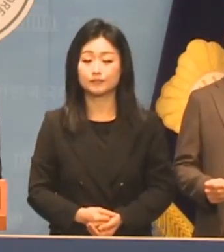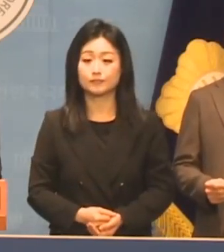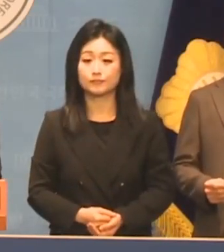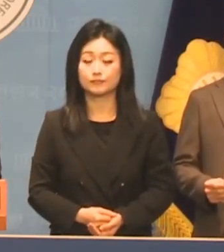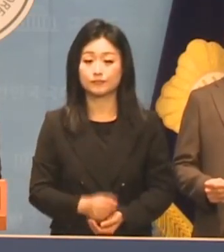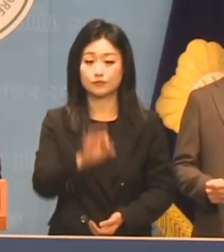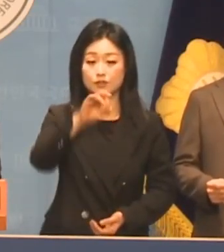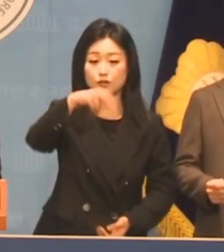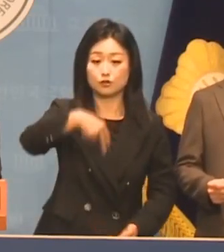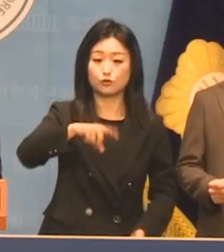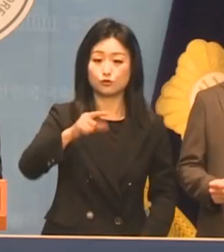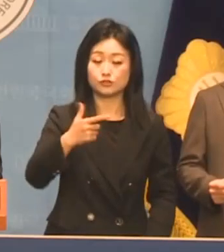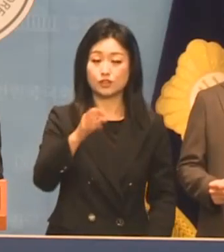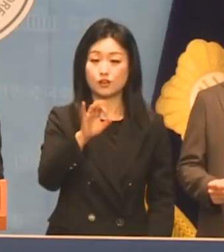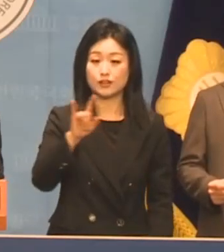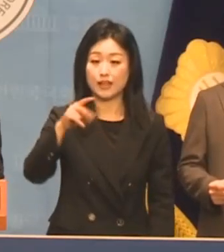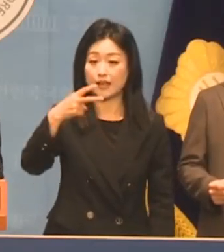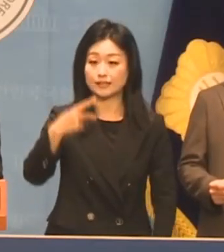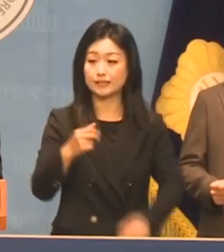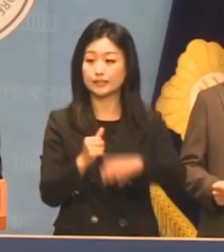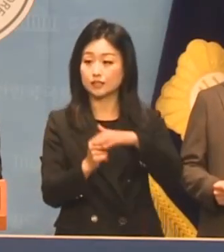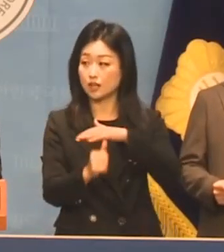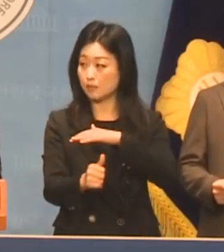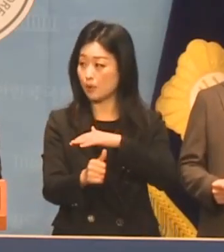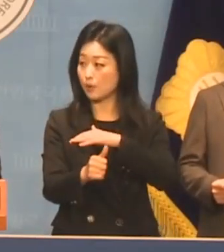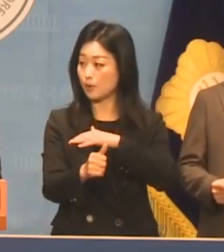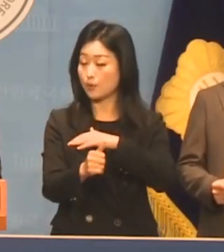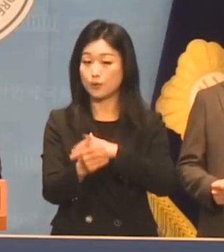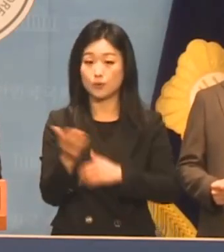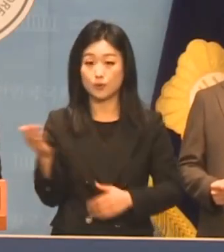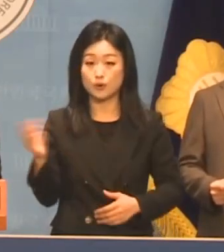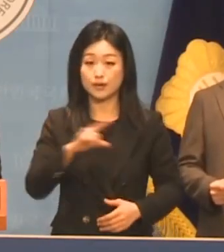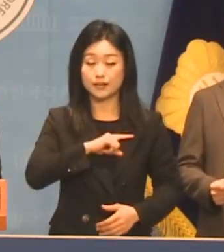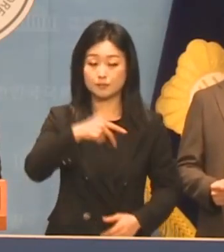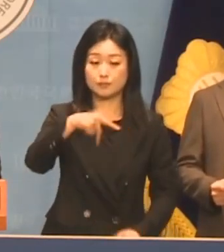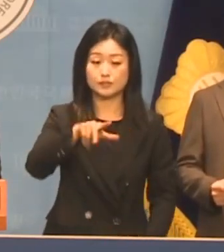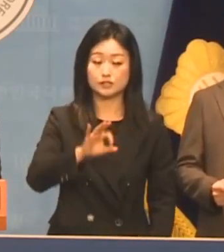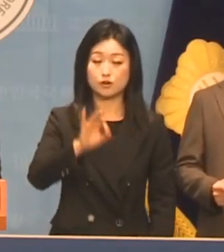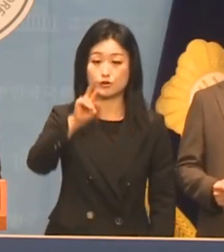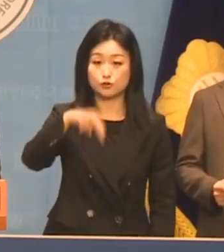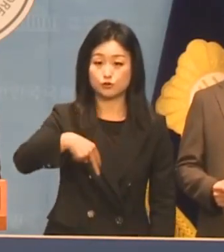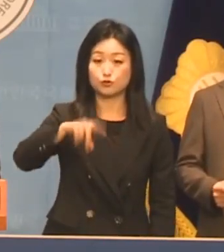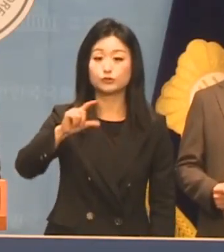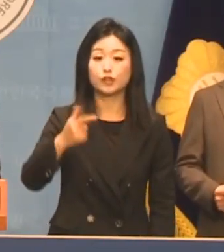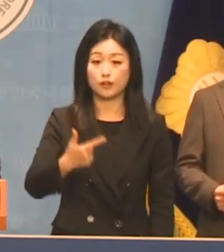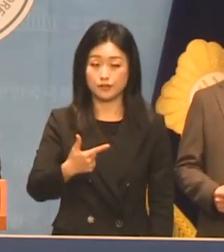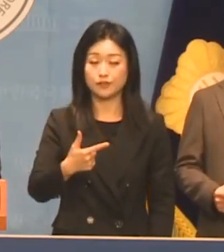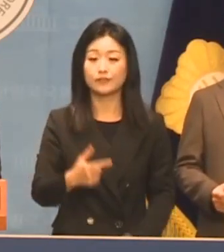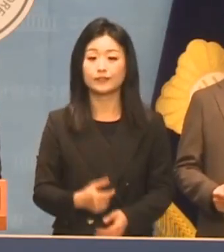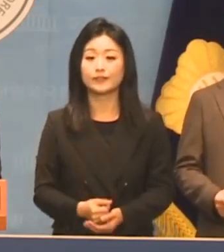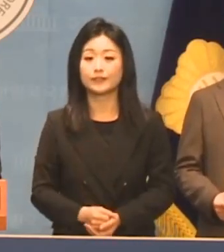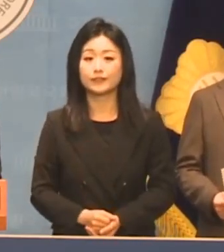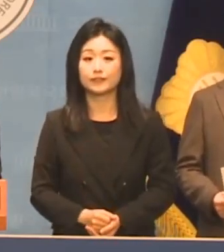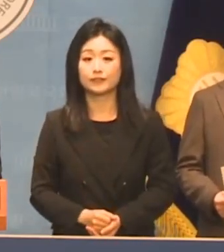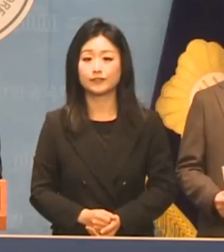유선헤드 프로렌 대표 정유선 대표님 오셨습니다.